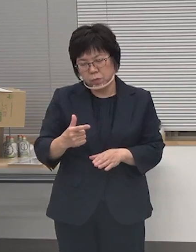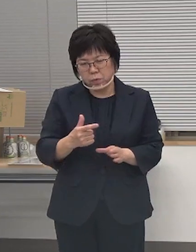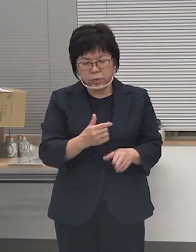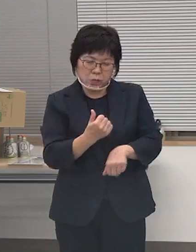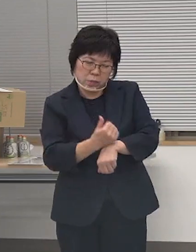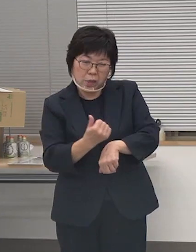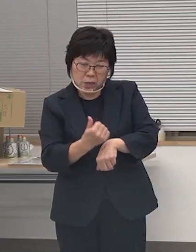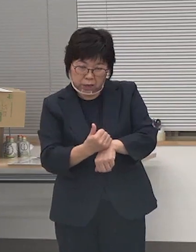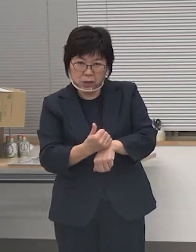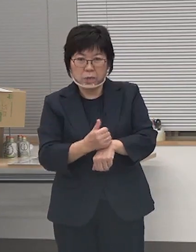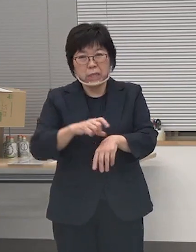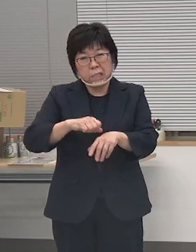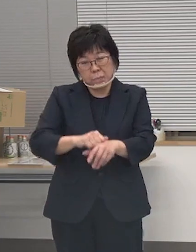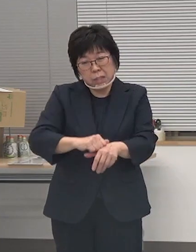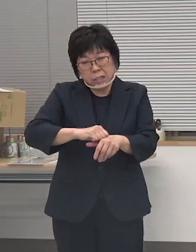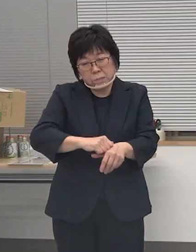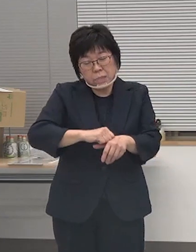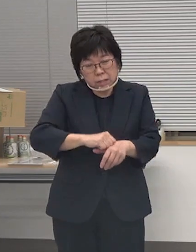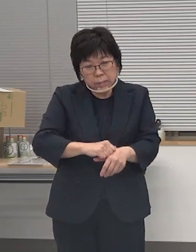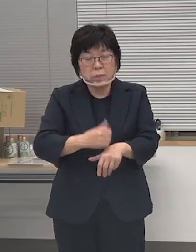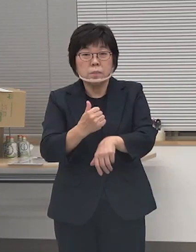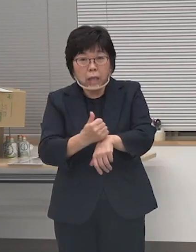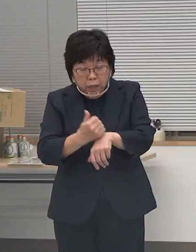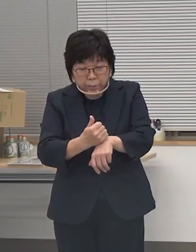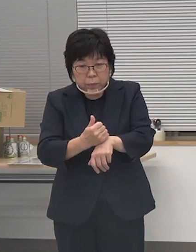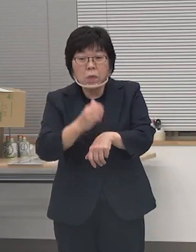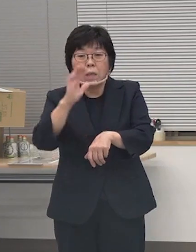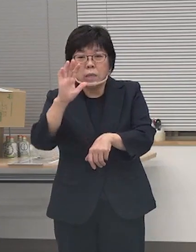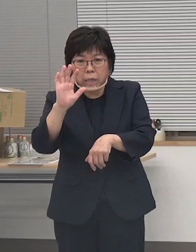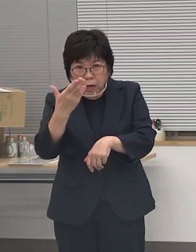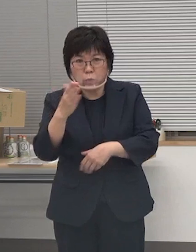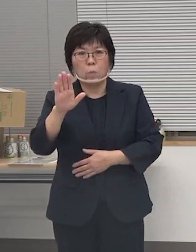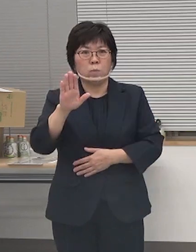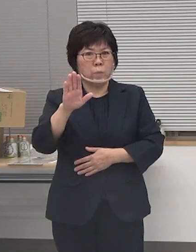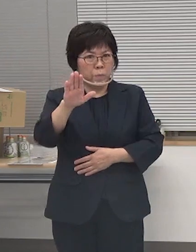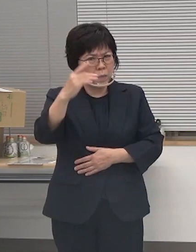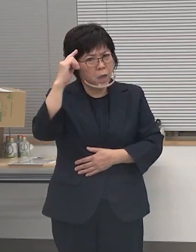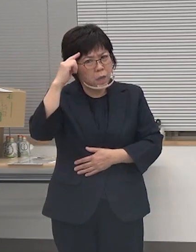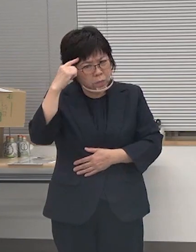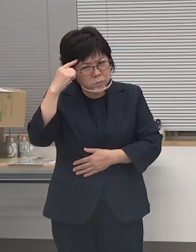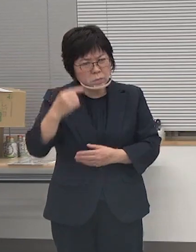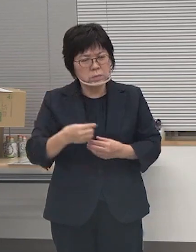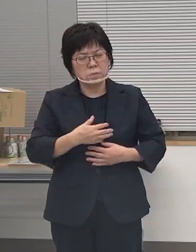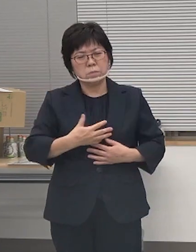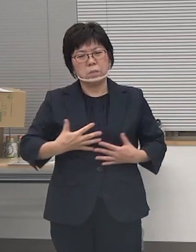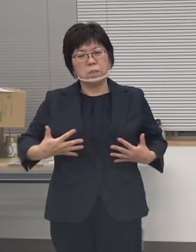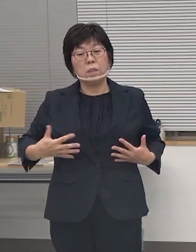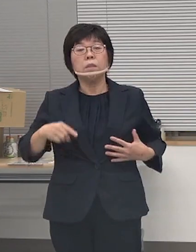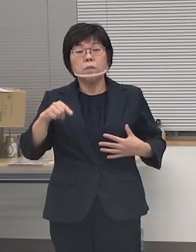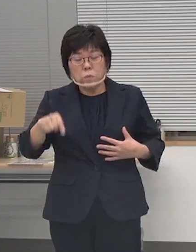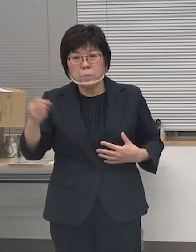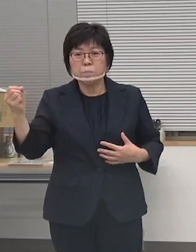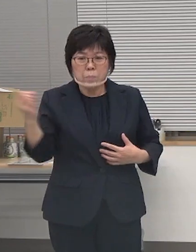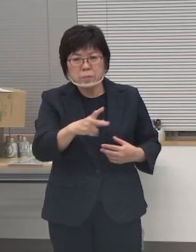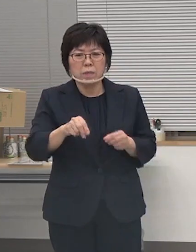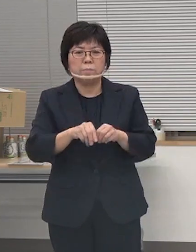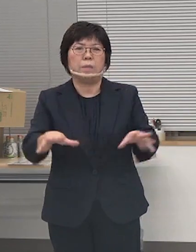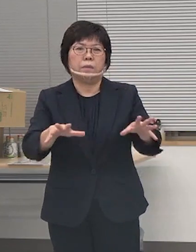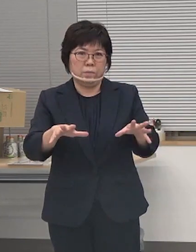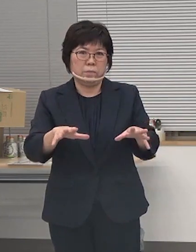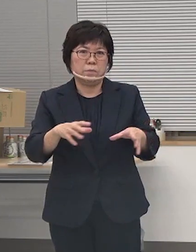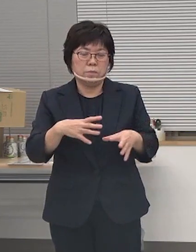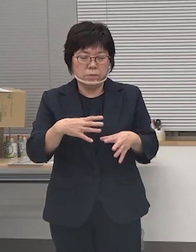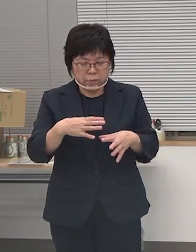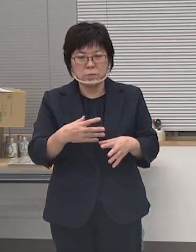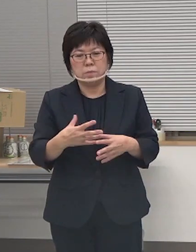な限り早期の事業の再開、あるいは事業が軌道に乗るためには私は必要だと思っています。 そ